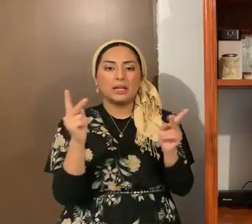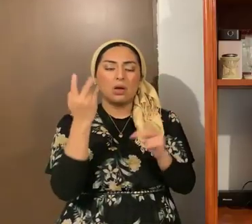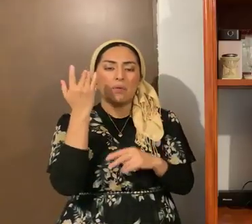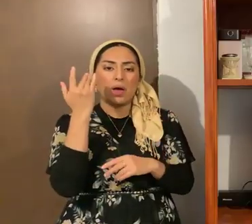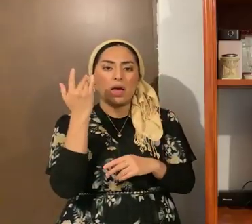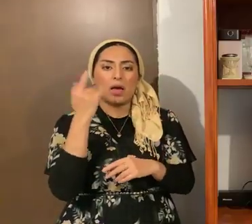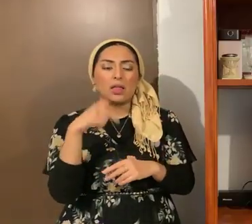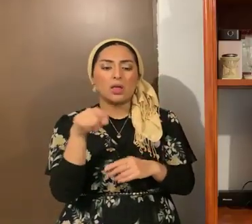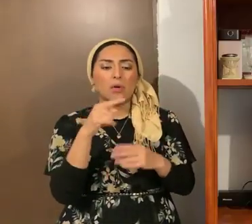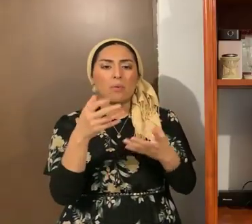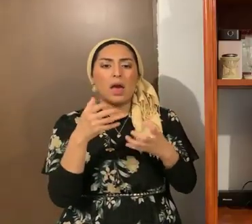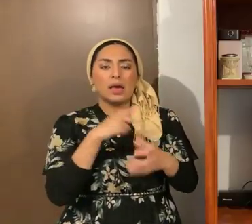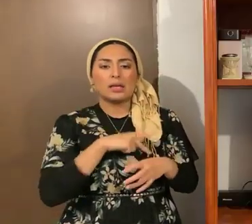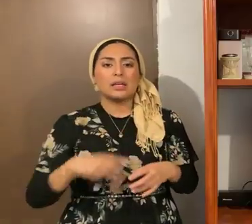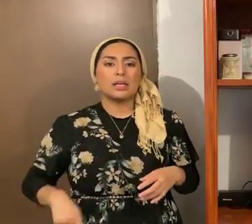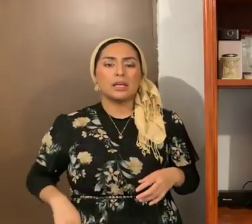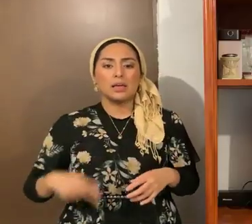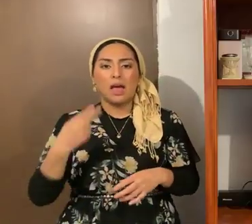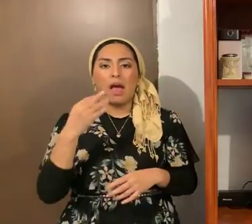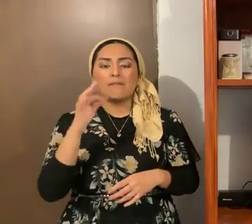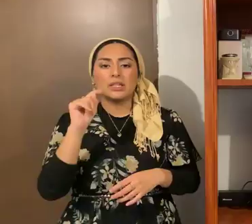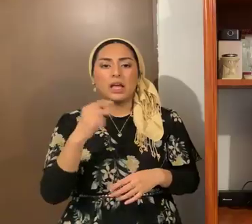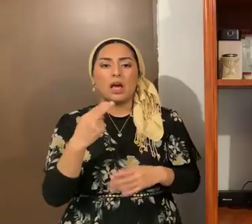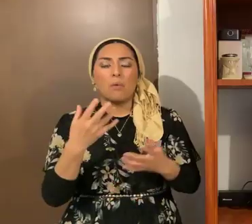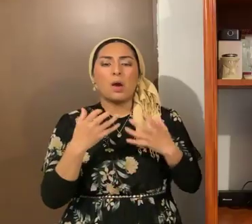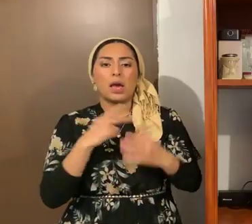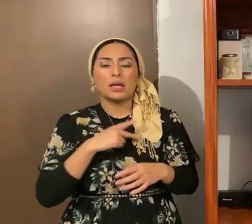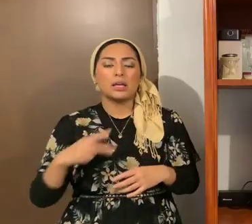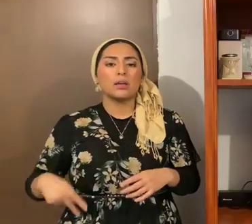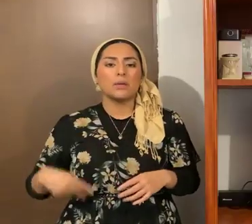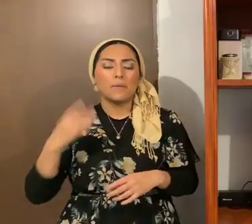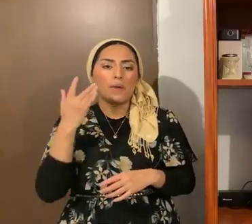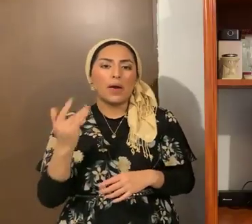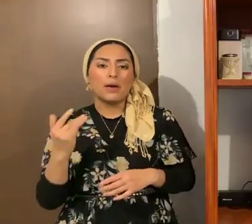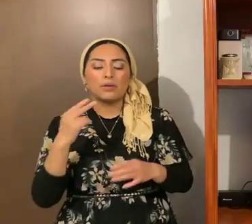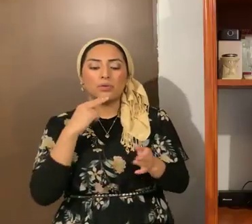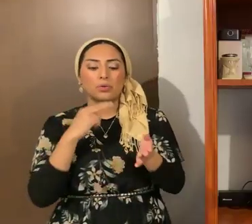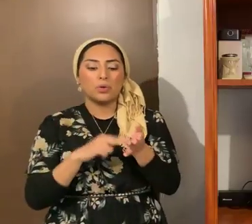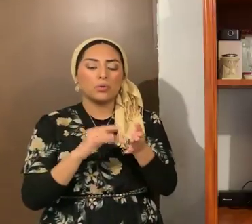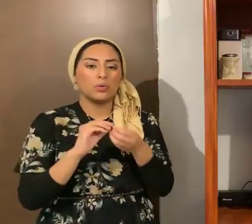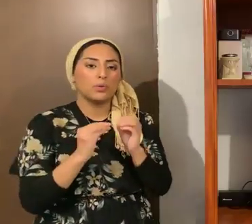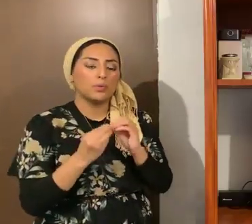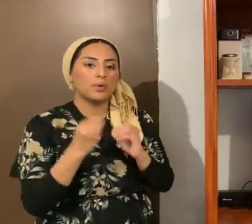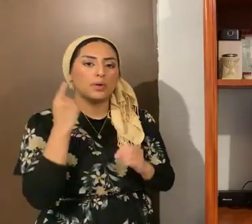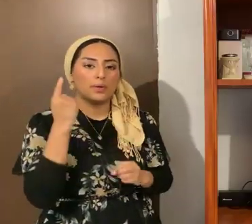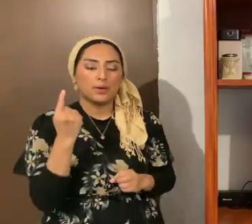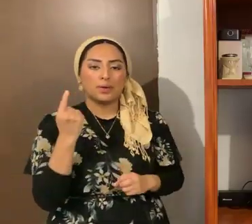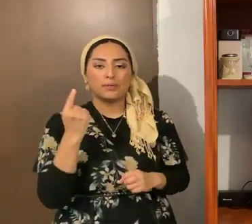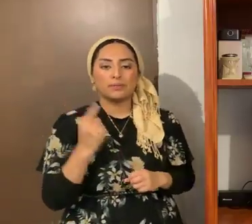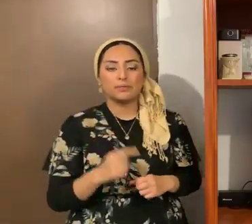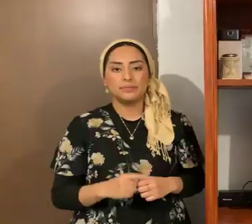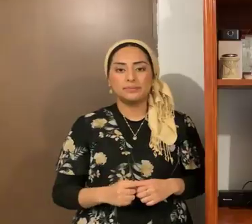a ver por qué pidieron rey en la Haftará. Ahora, anoten como número 1,